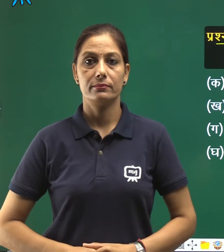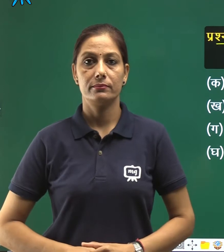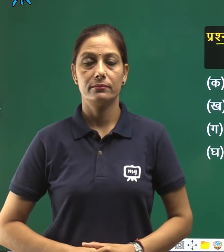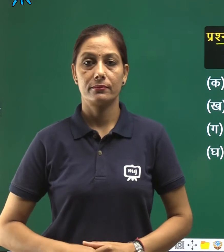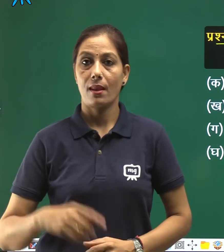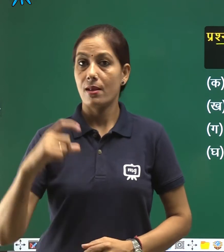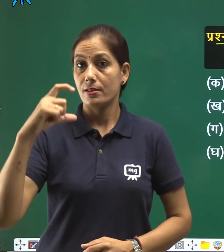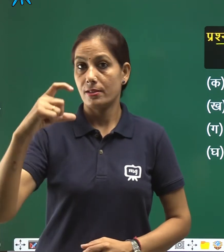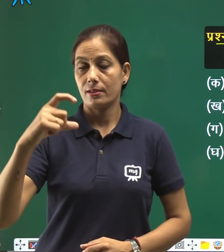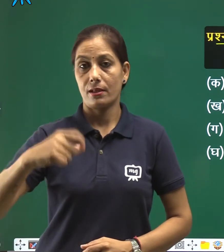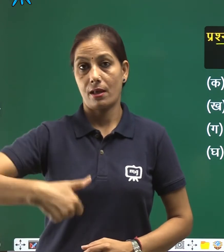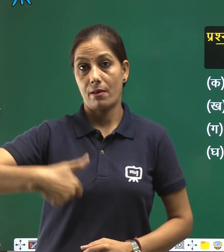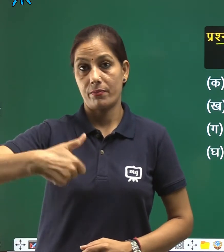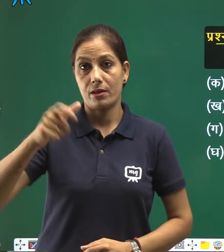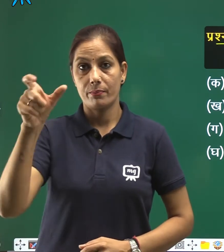कैप्टन ने।